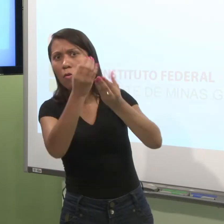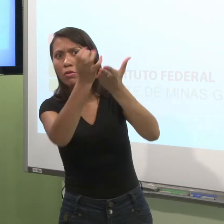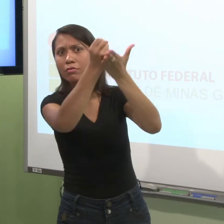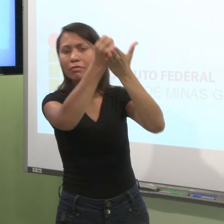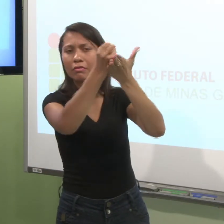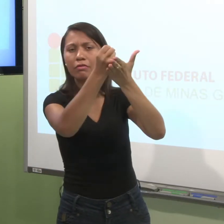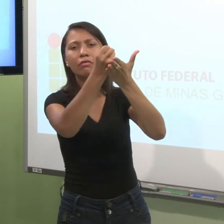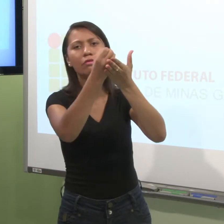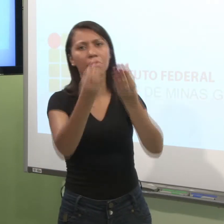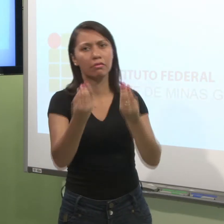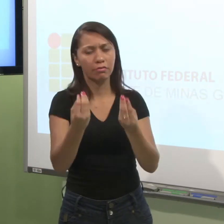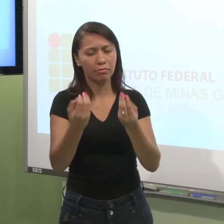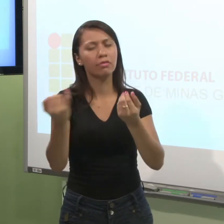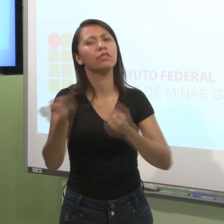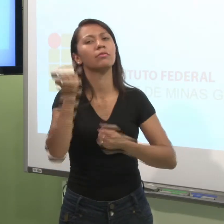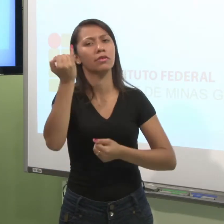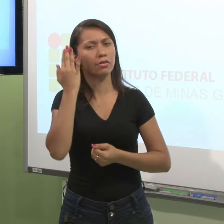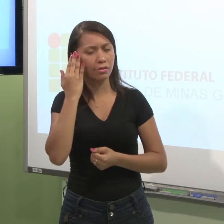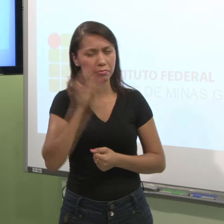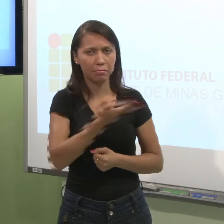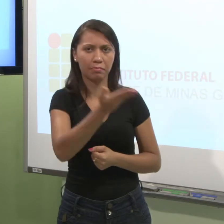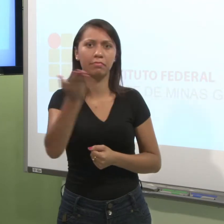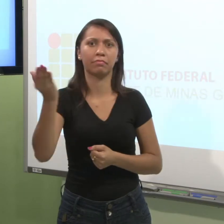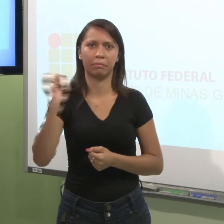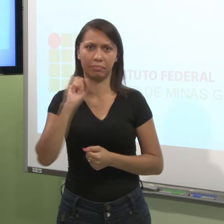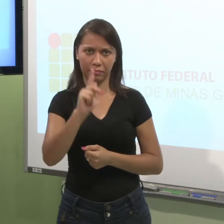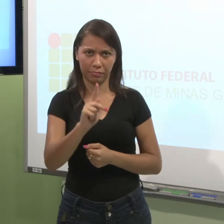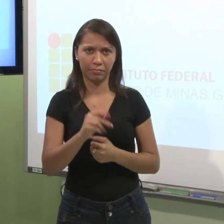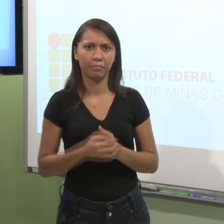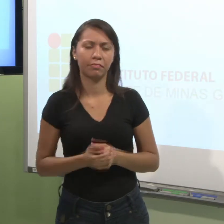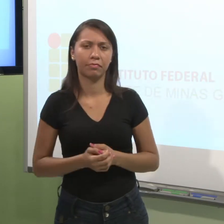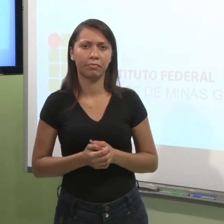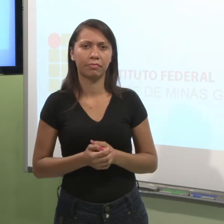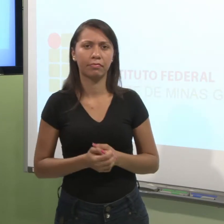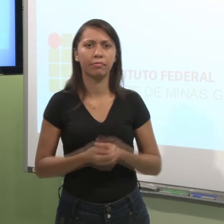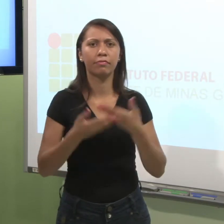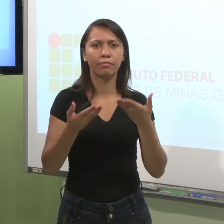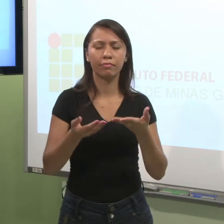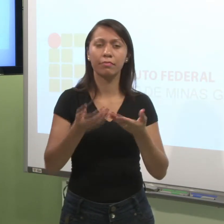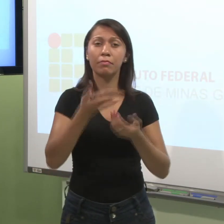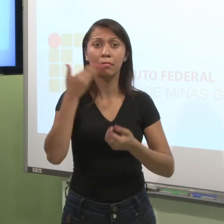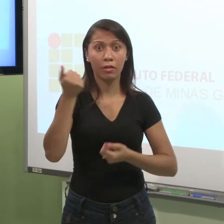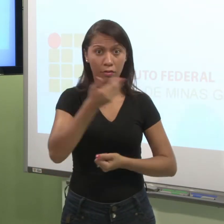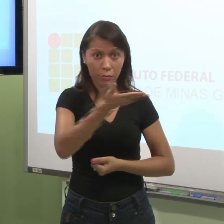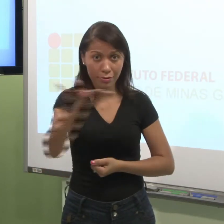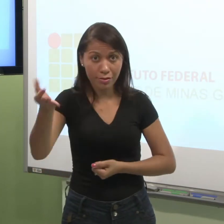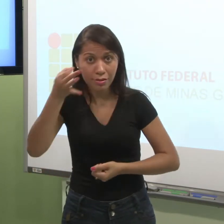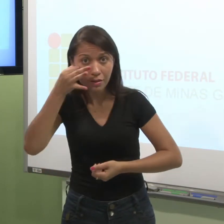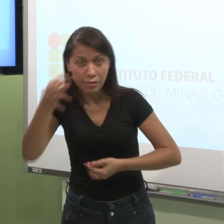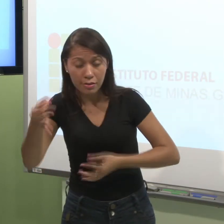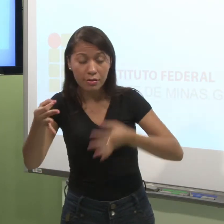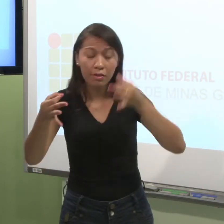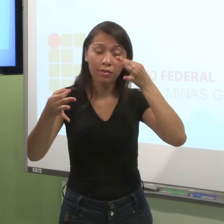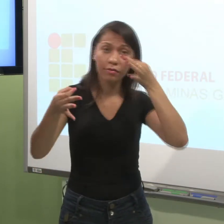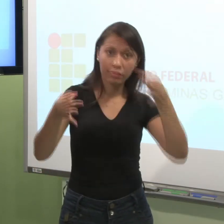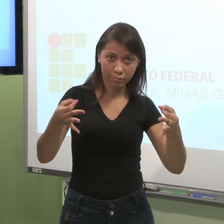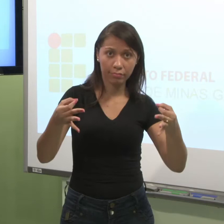ele deixará de existir quando tentar fechá-lo. Então é melhor você prestar bastante atenção para que seu